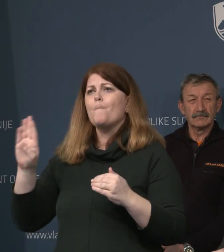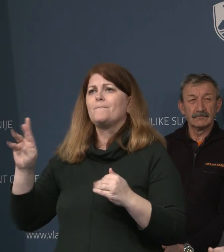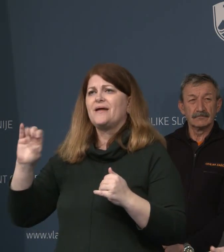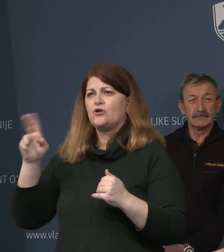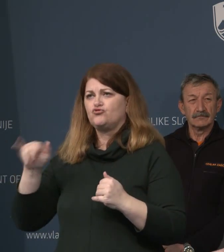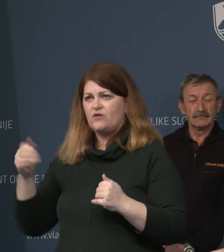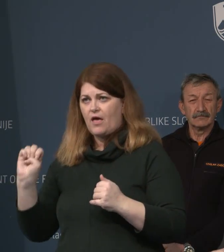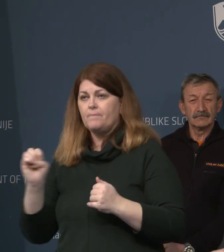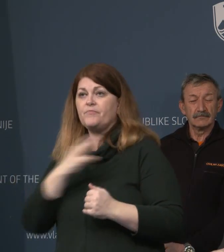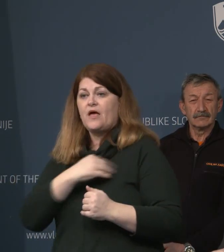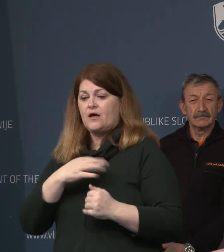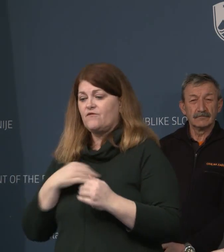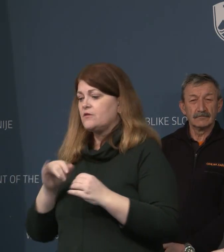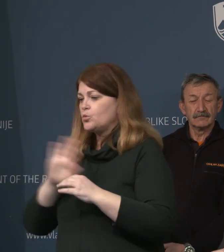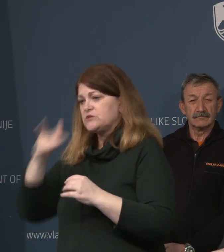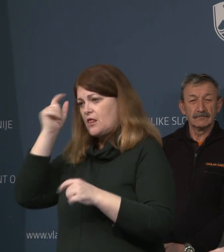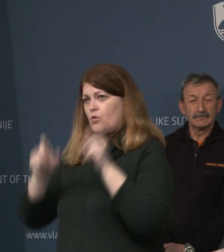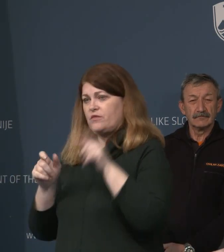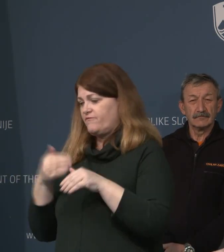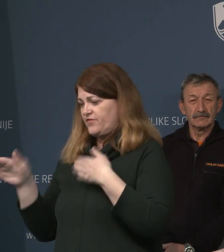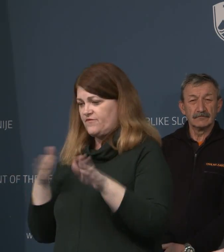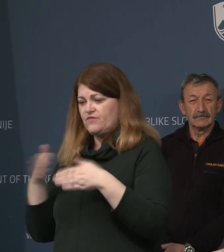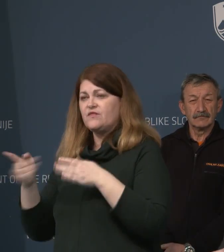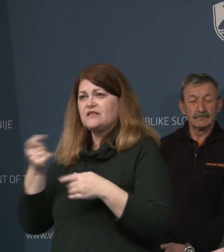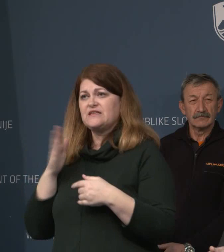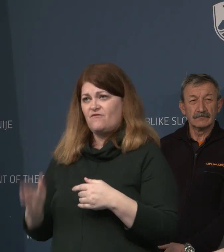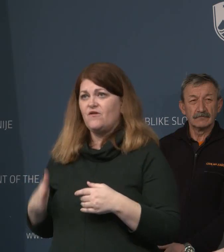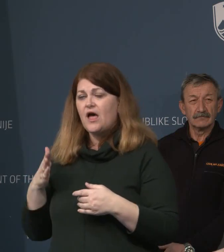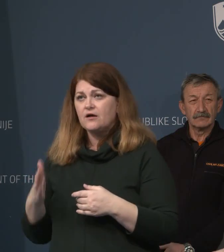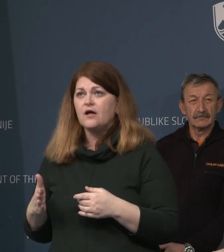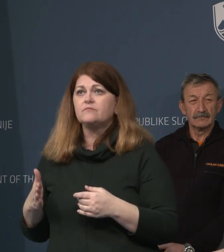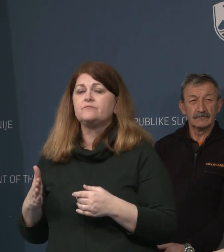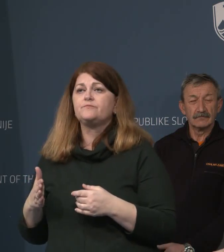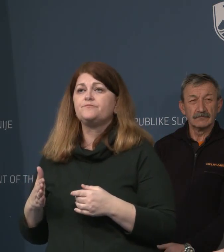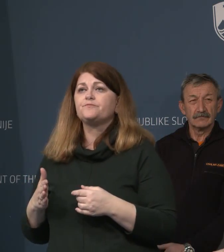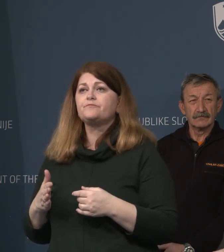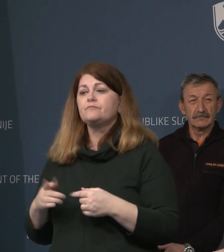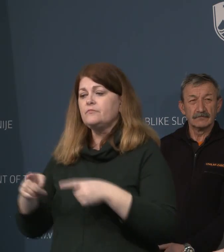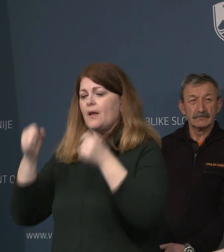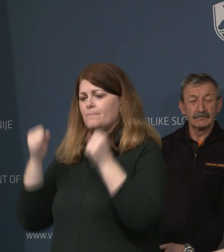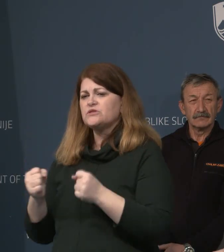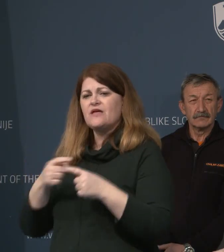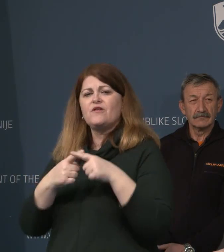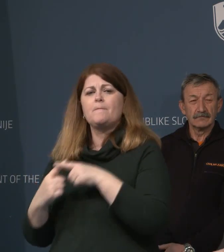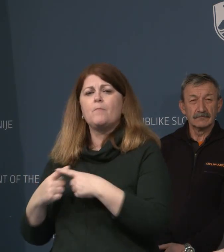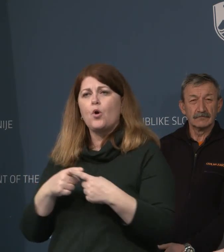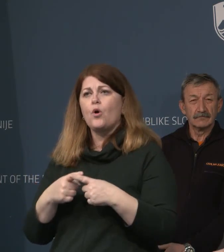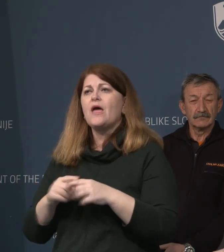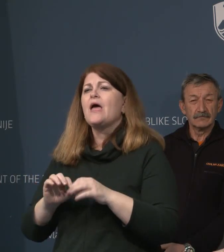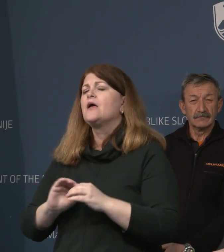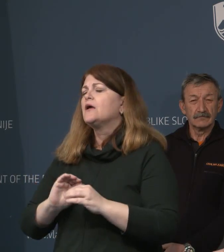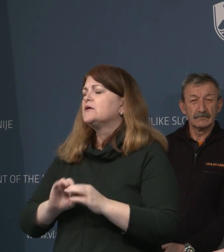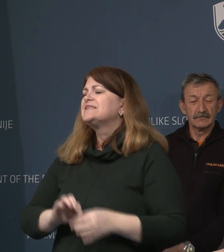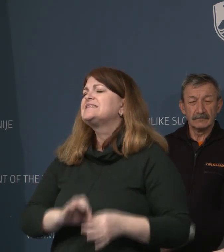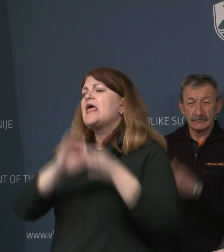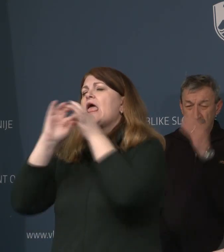so izločili vse potnike iz vlaka, postavili določene pogoje. Cel dopoldne smo